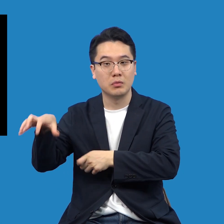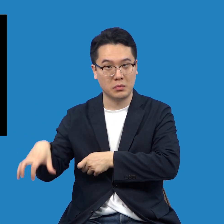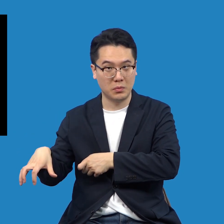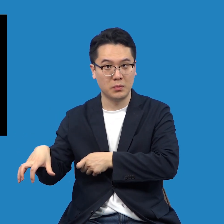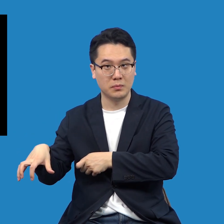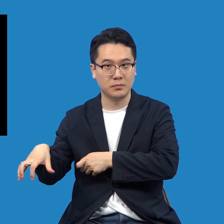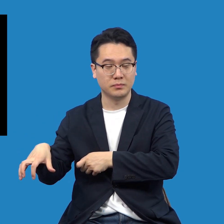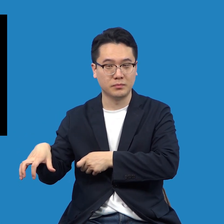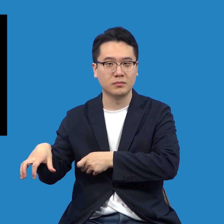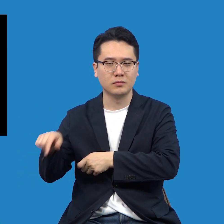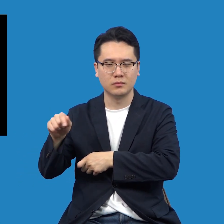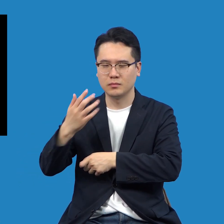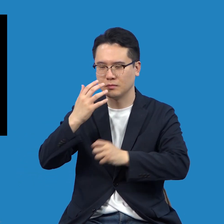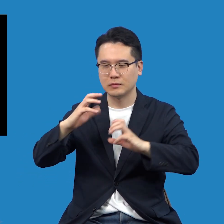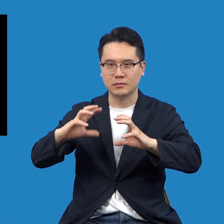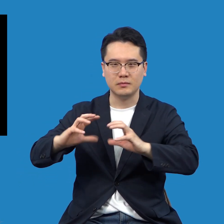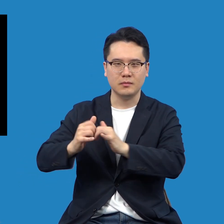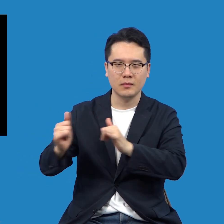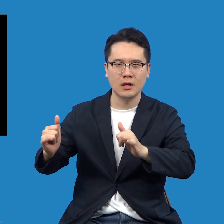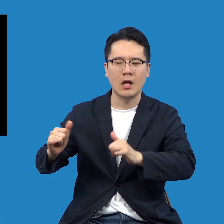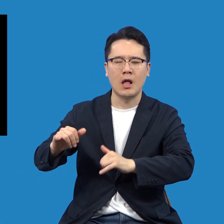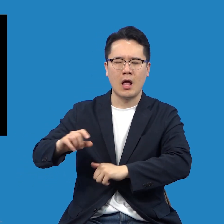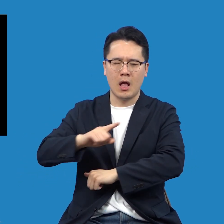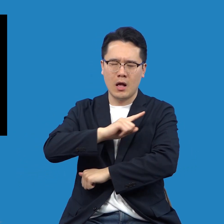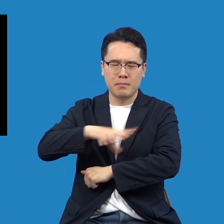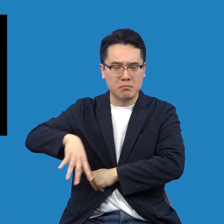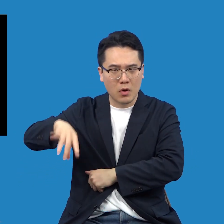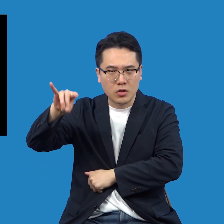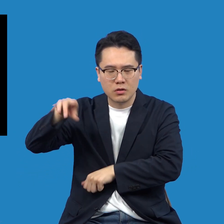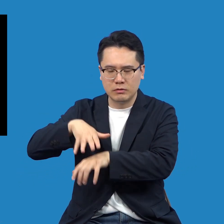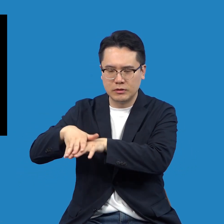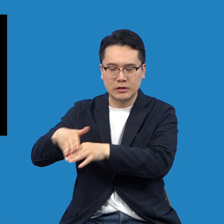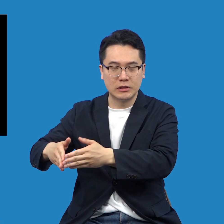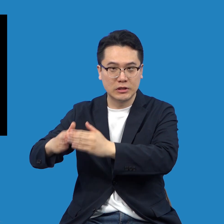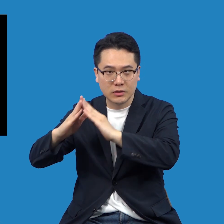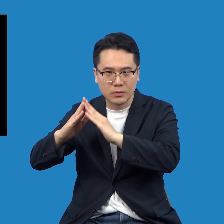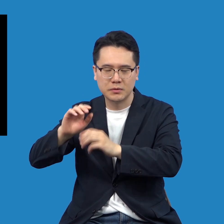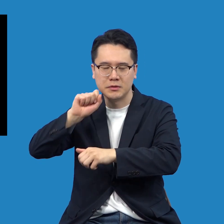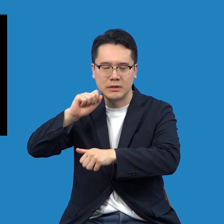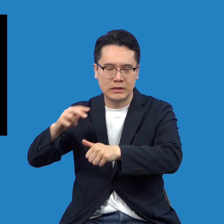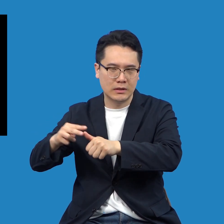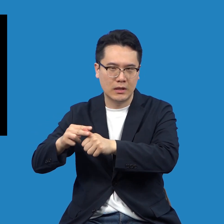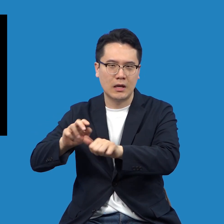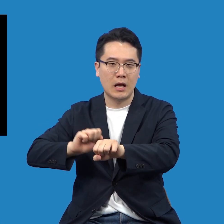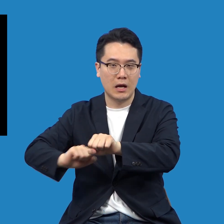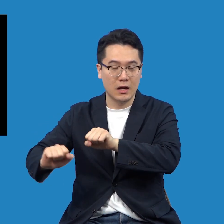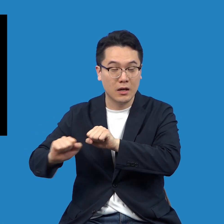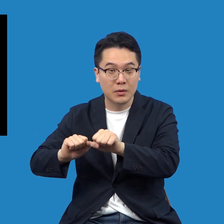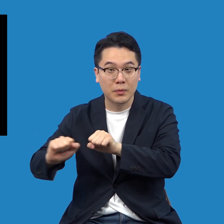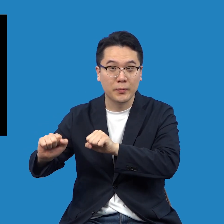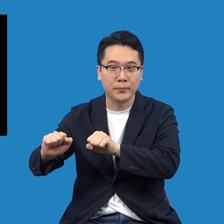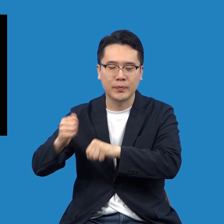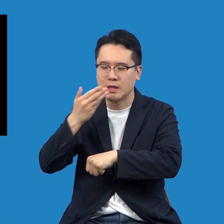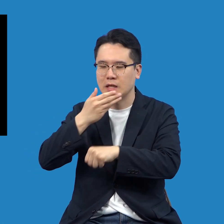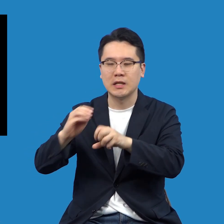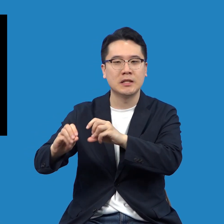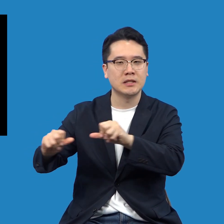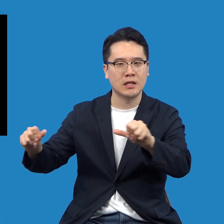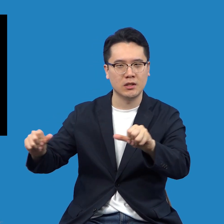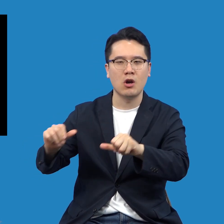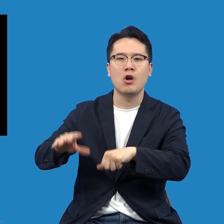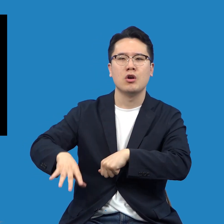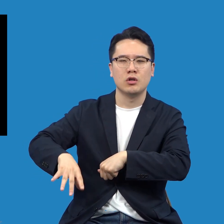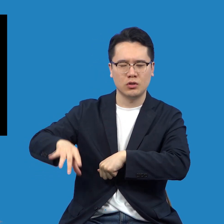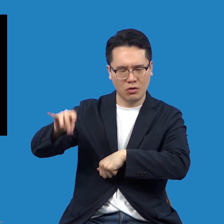백성이 제일 먼저 진치고 거기서 또 할례를 행하고 가나안 땅에서 첫 번